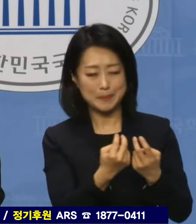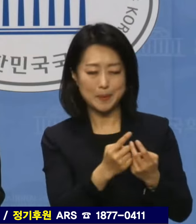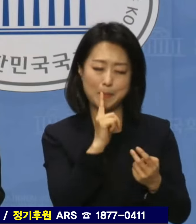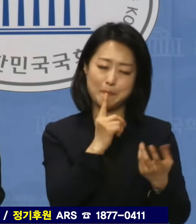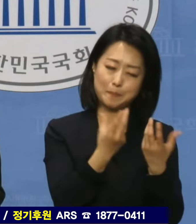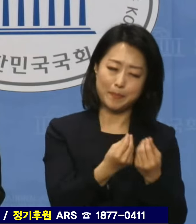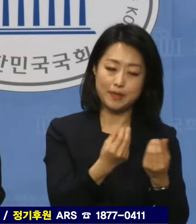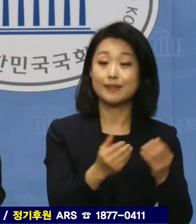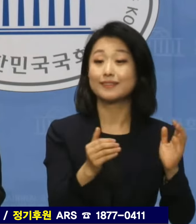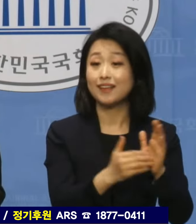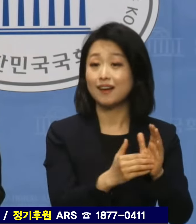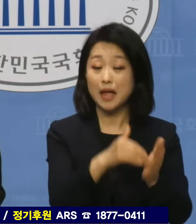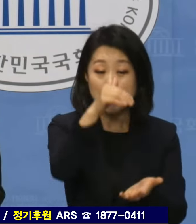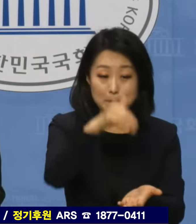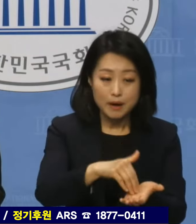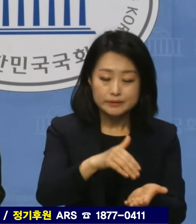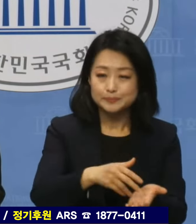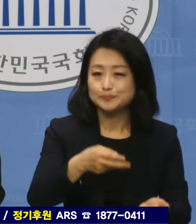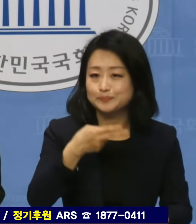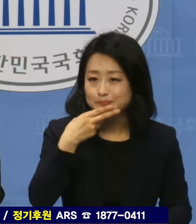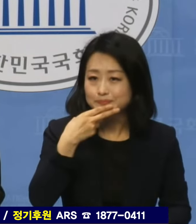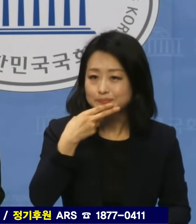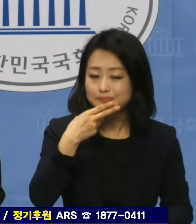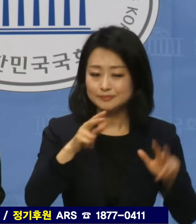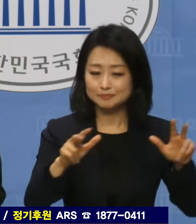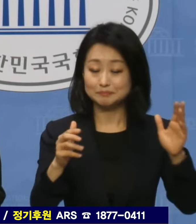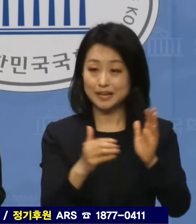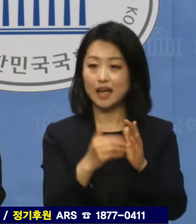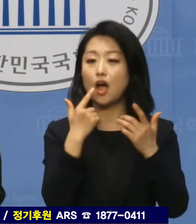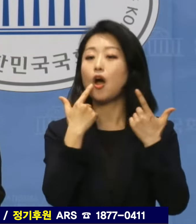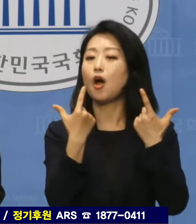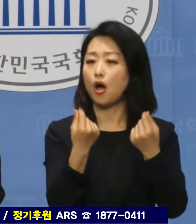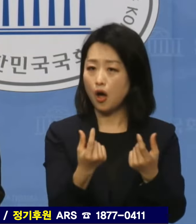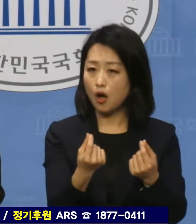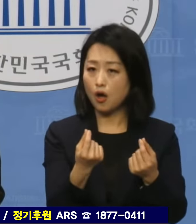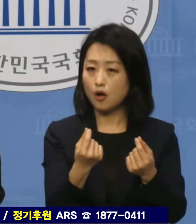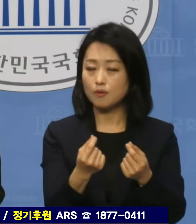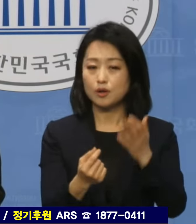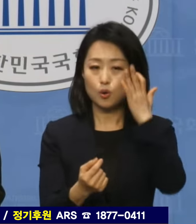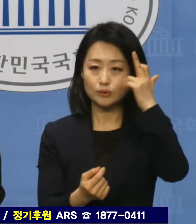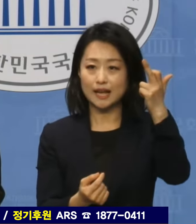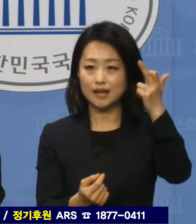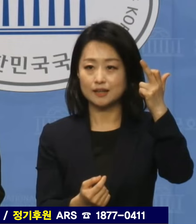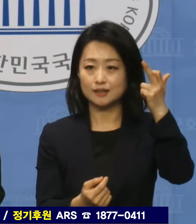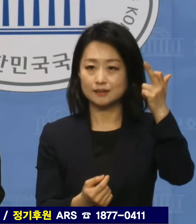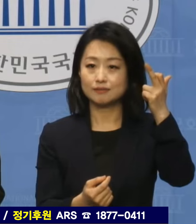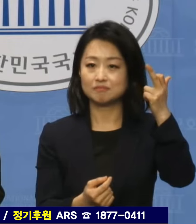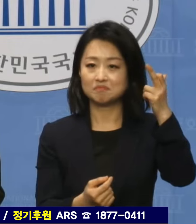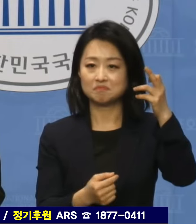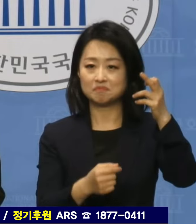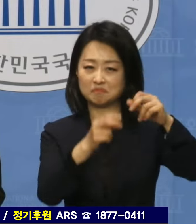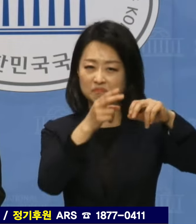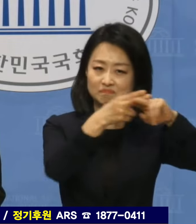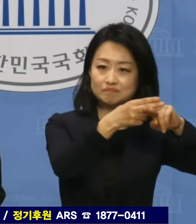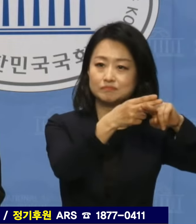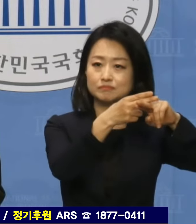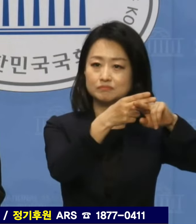결국 반성은커녕 지금까지처럼 용산 주도의 불통식